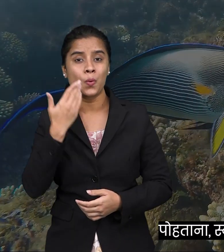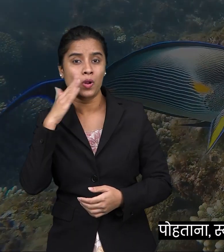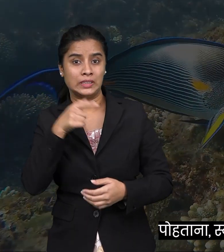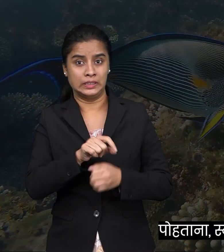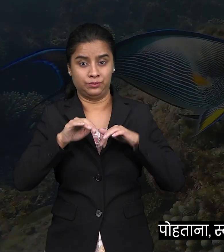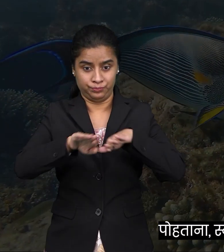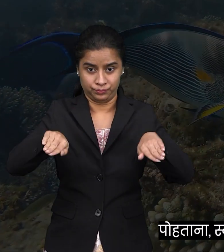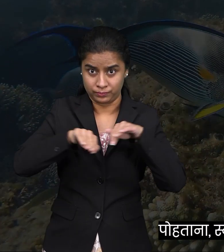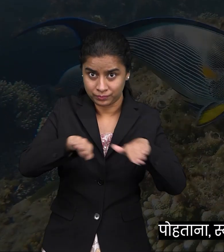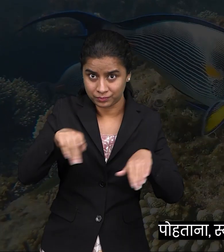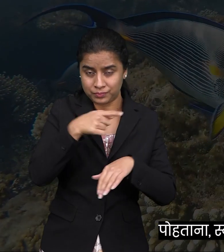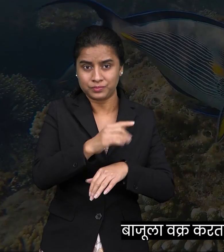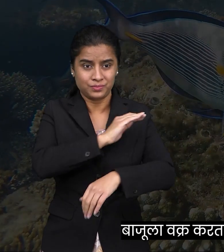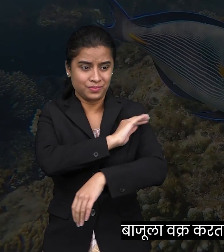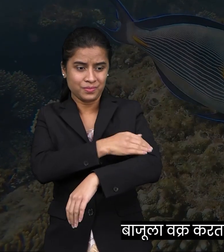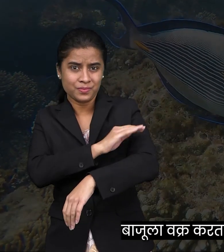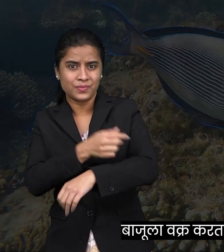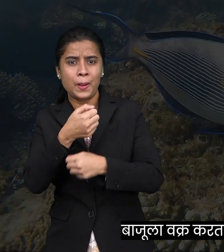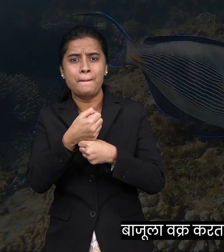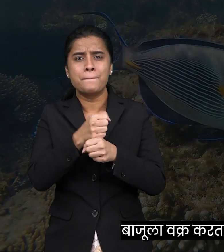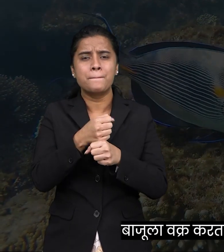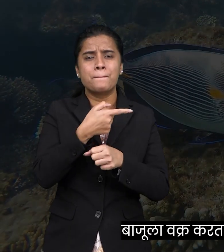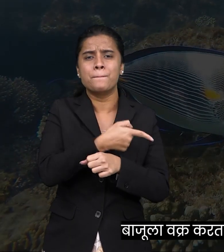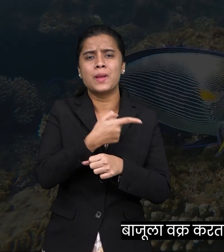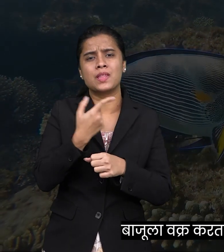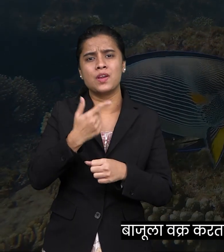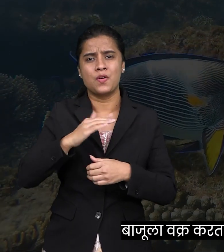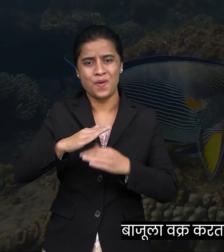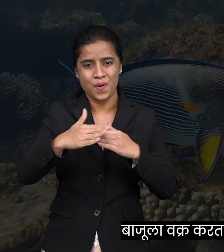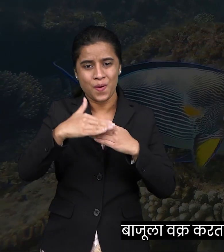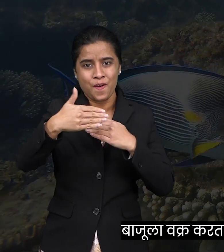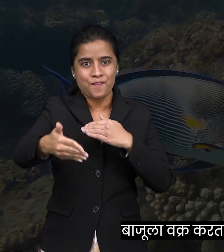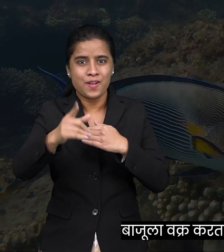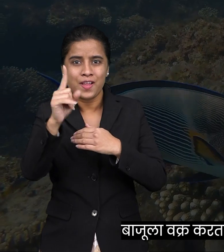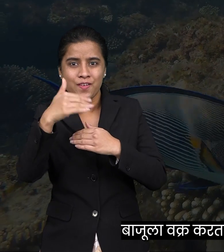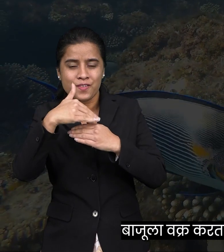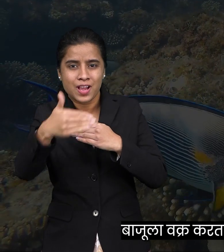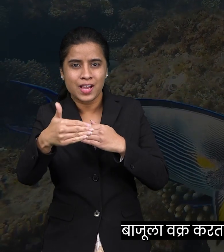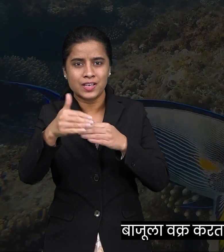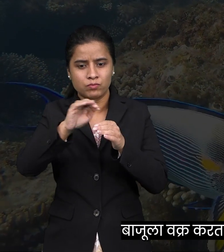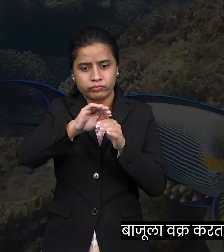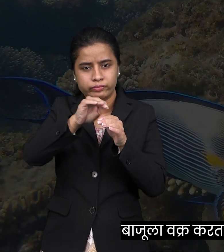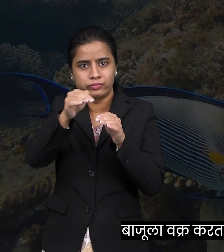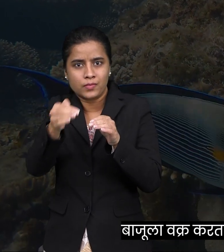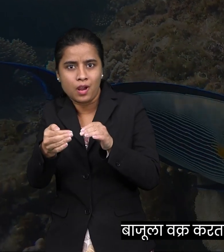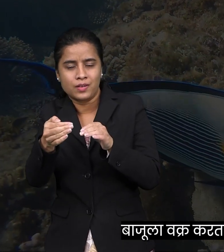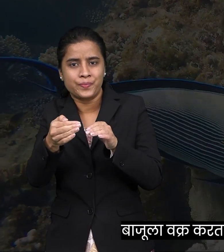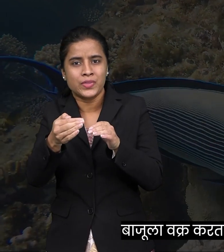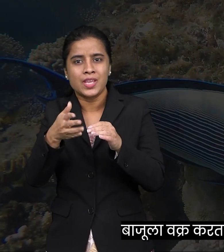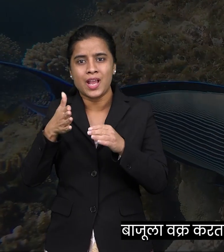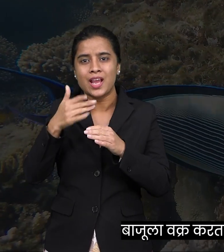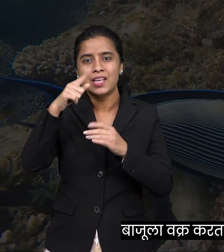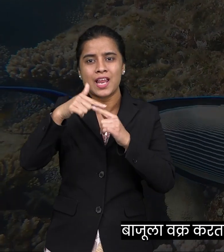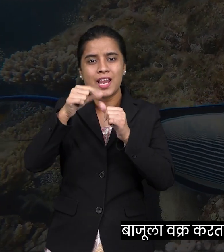पोहताना स्नायू शरीराचा पुढचा भाग एका बाजूला वक्र करतात आणि शेपटी विरुद्ध बाजूला हलते.